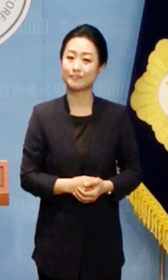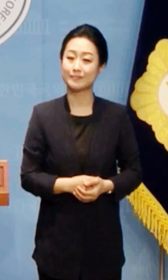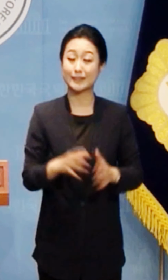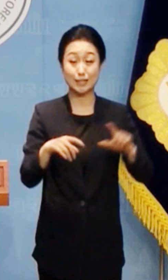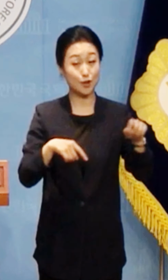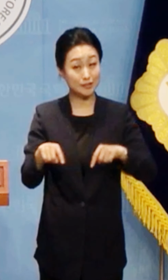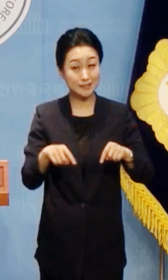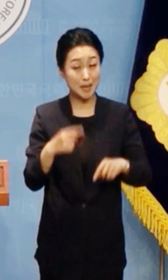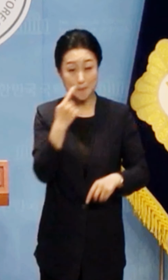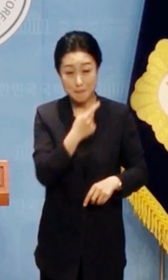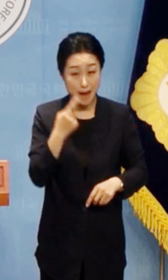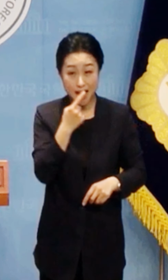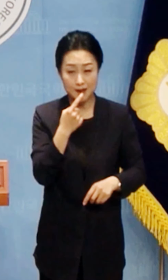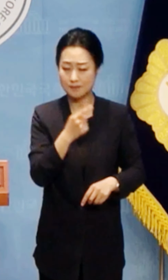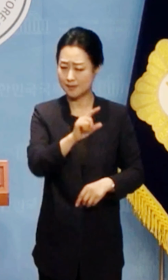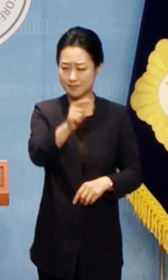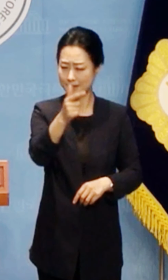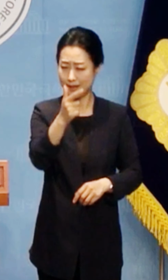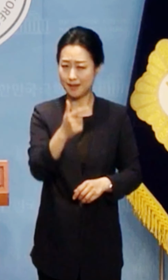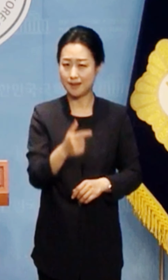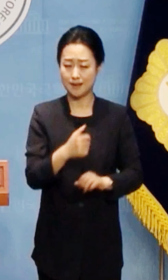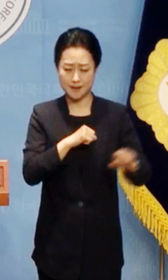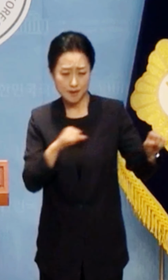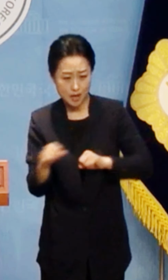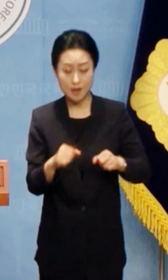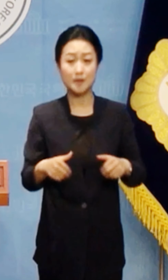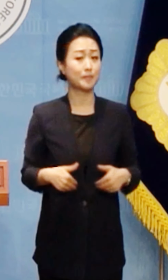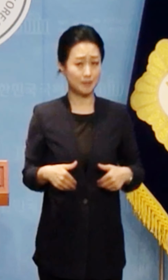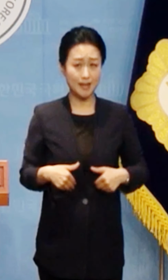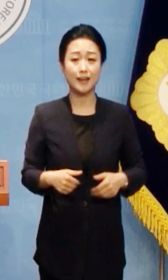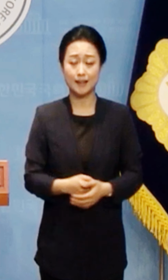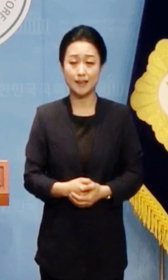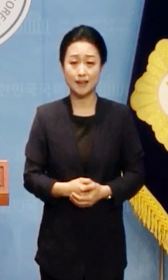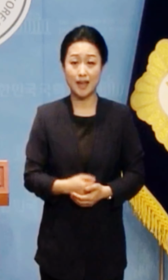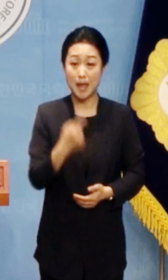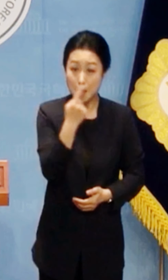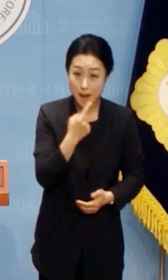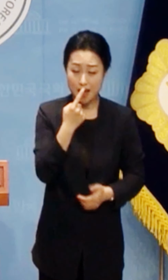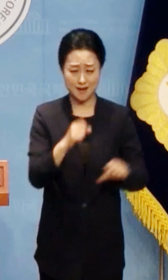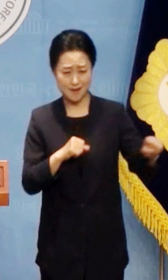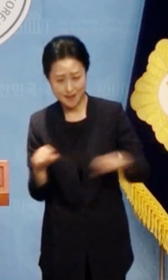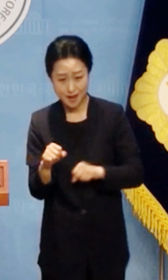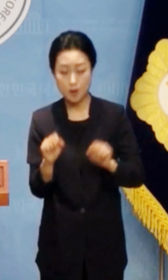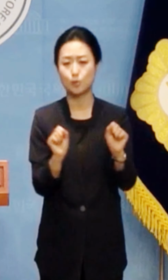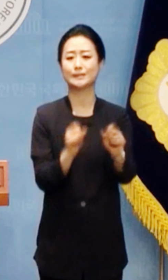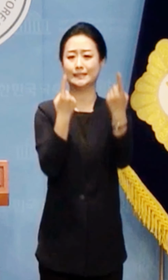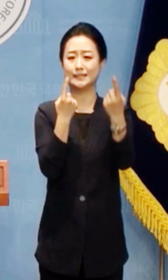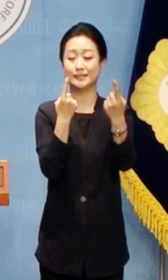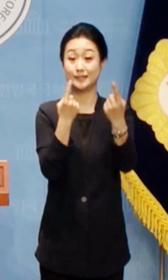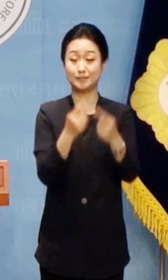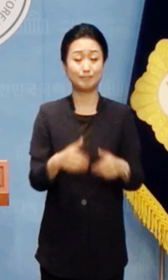정치는 말로 하는 것 같지만 발로 합니다 말과 발이 같이 가야지 따로